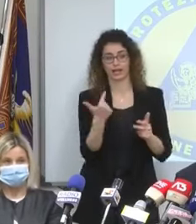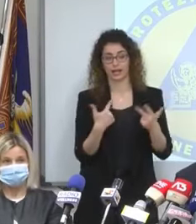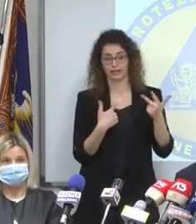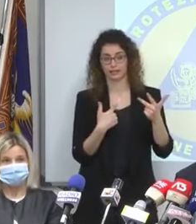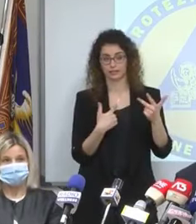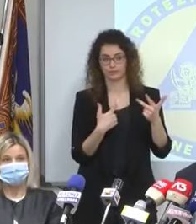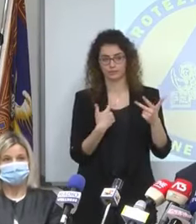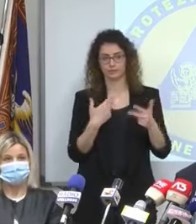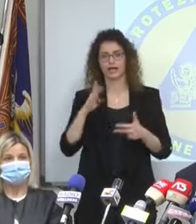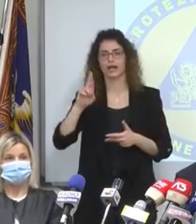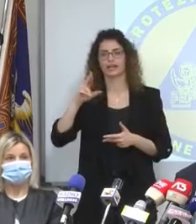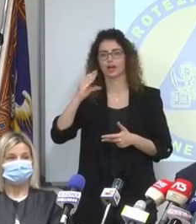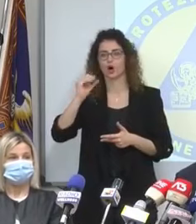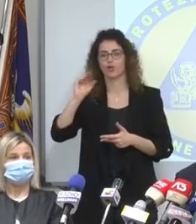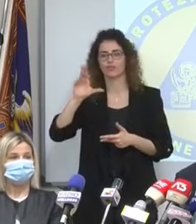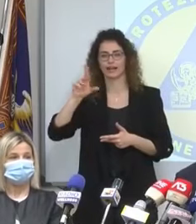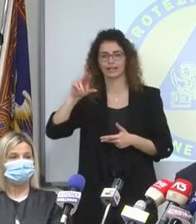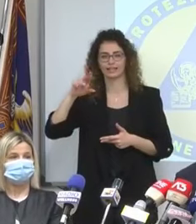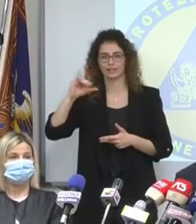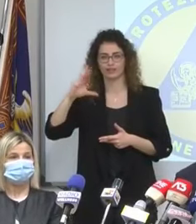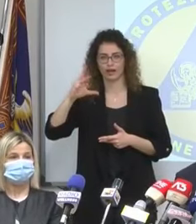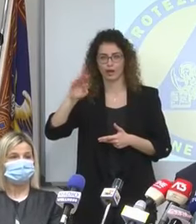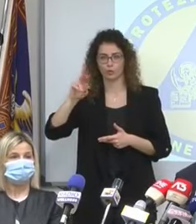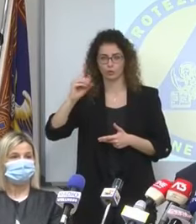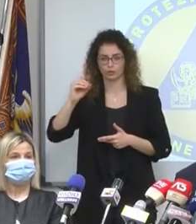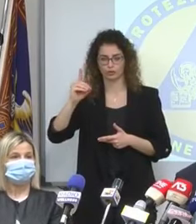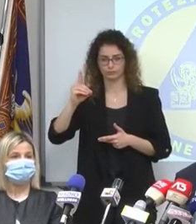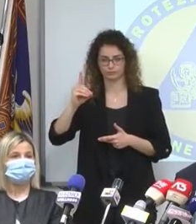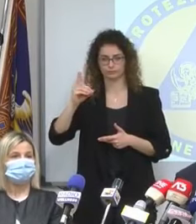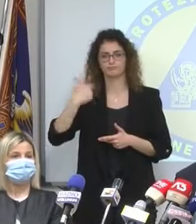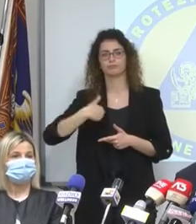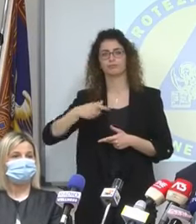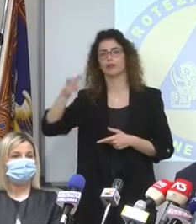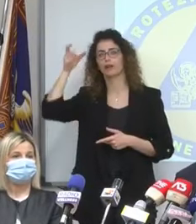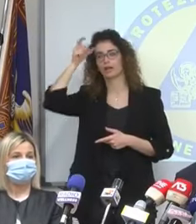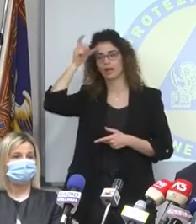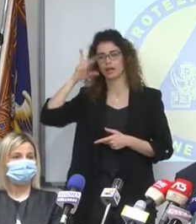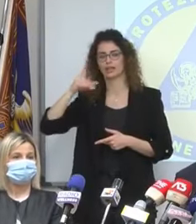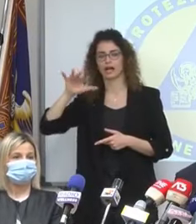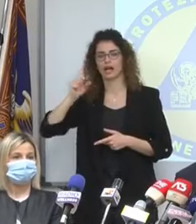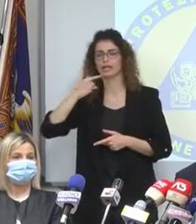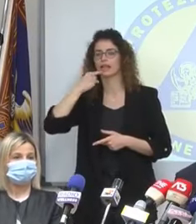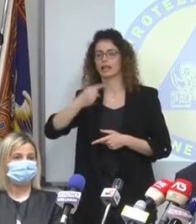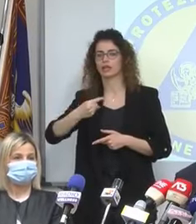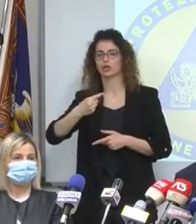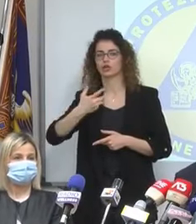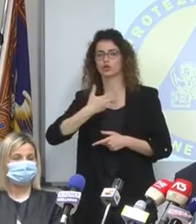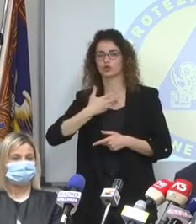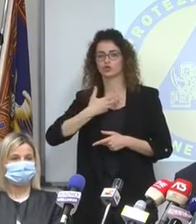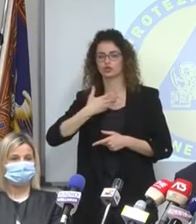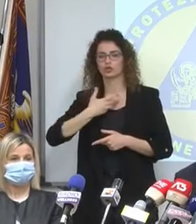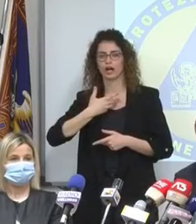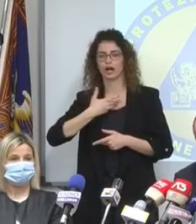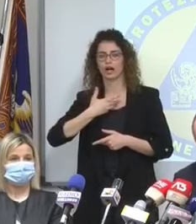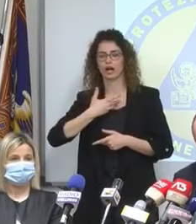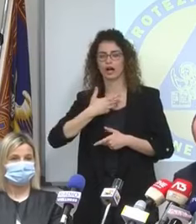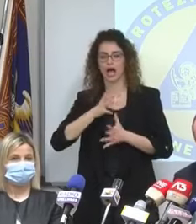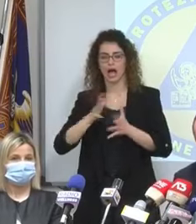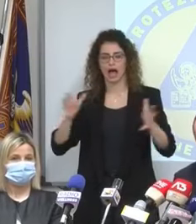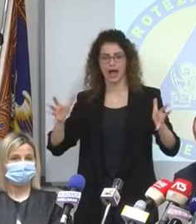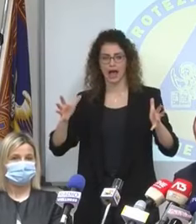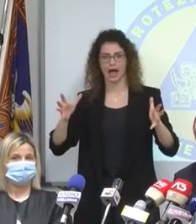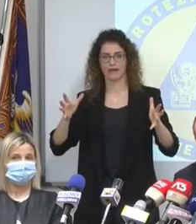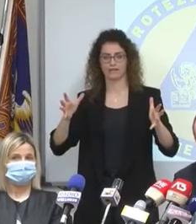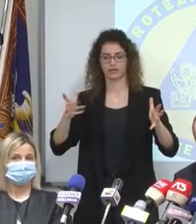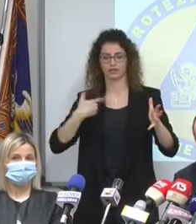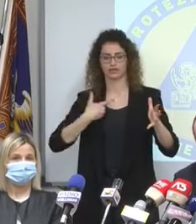il Recovery Fund, appunto. Il sì. Premier Draghi ieri ha parlato di questa macrostruttura che sarà articolata con 3 sottostrutture, ha